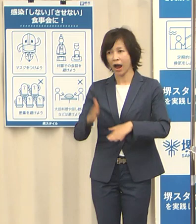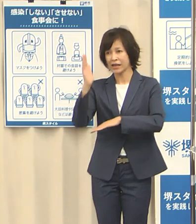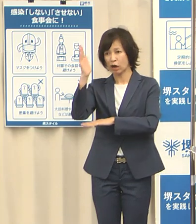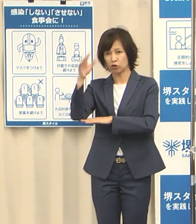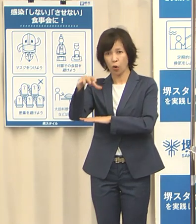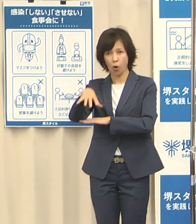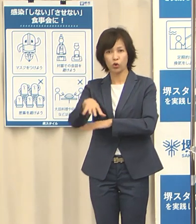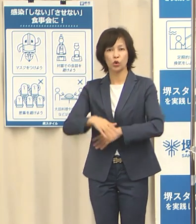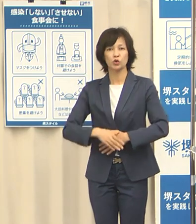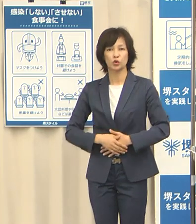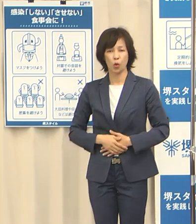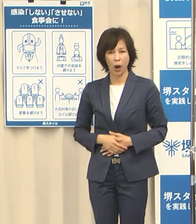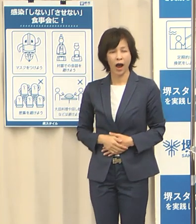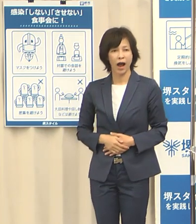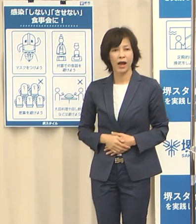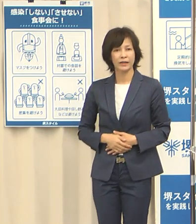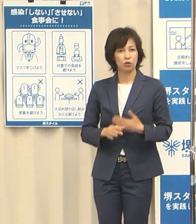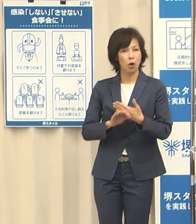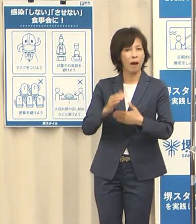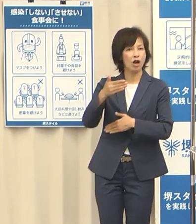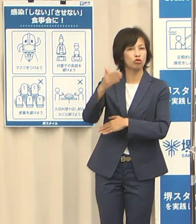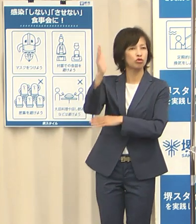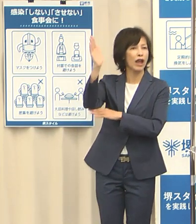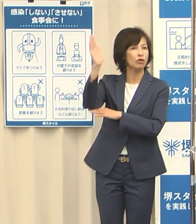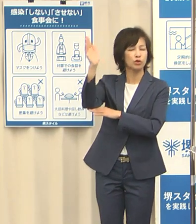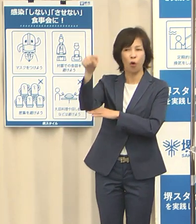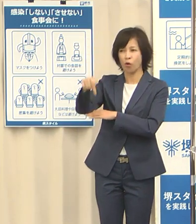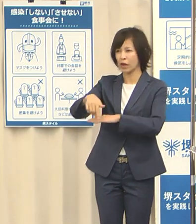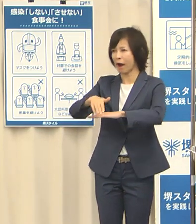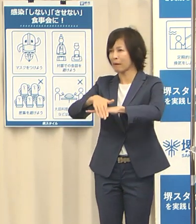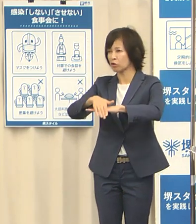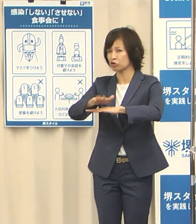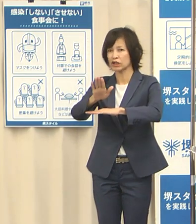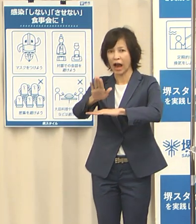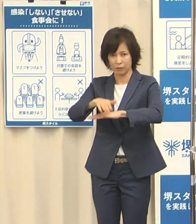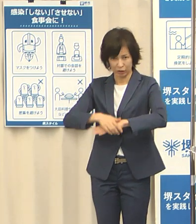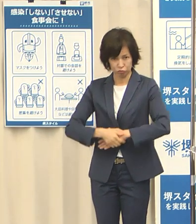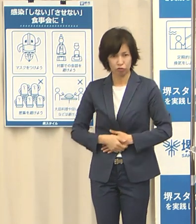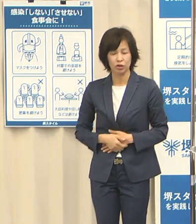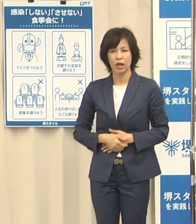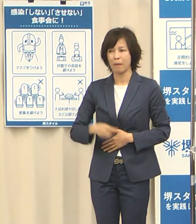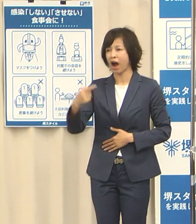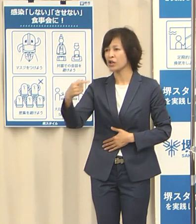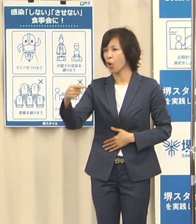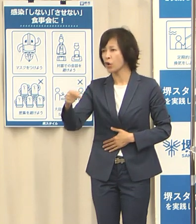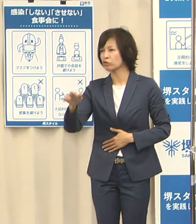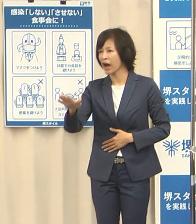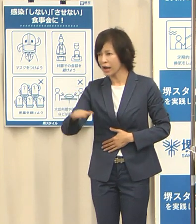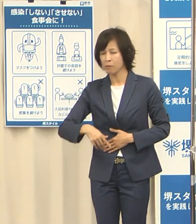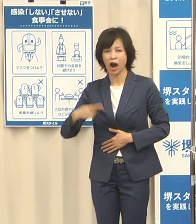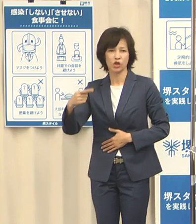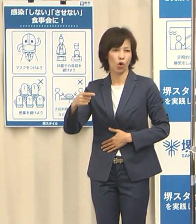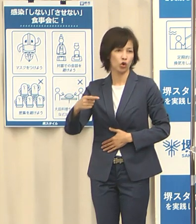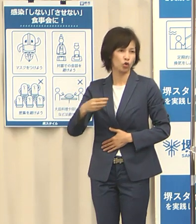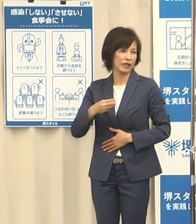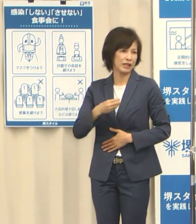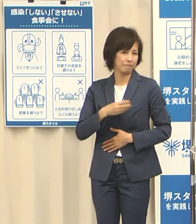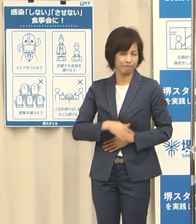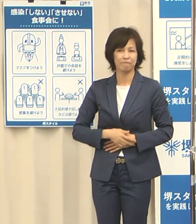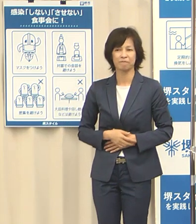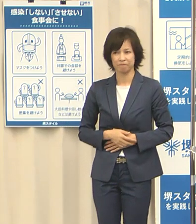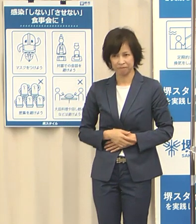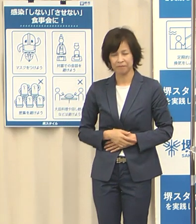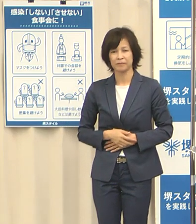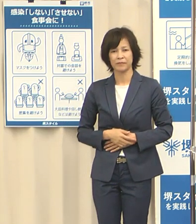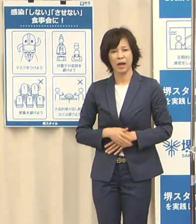ですね、例えば区役所であれば窓口業務が多い、教育であれば教職員、子どもたちへの